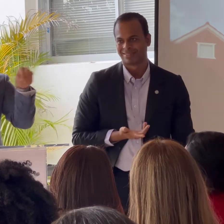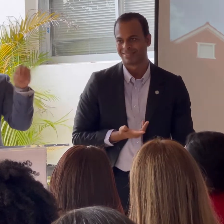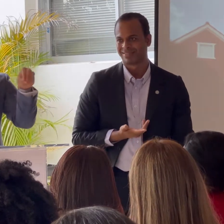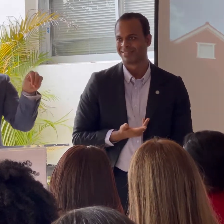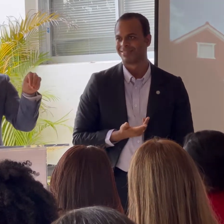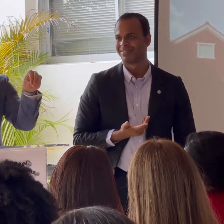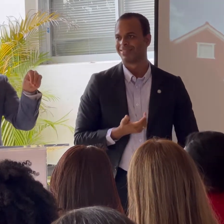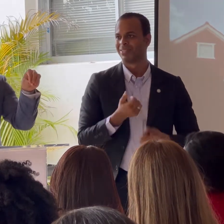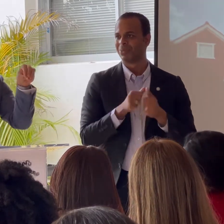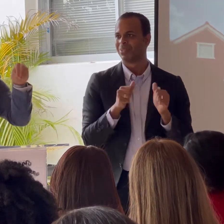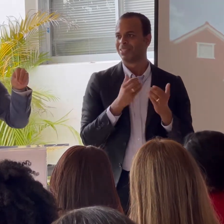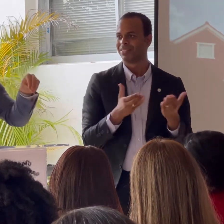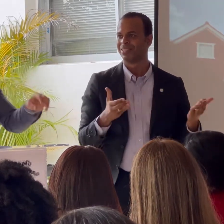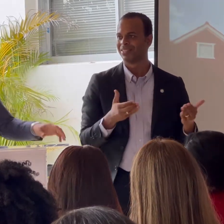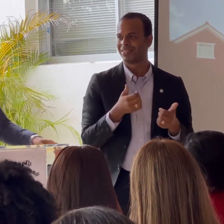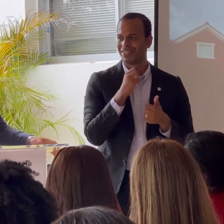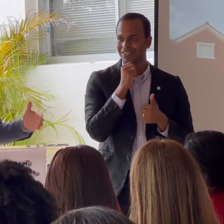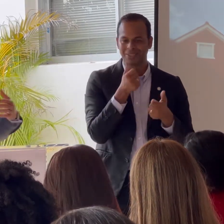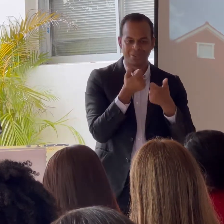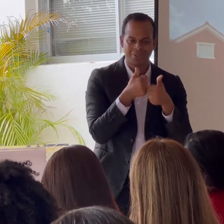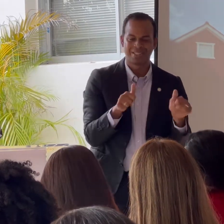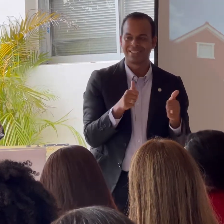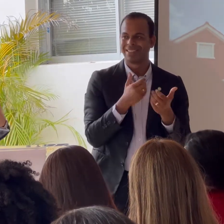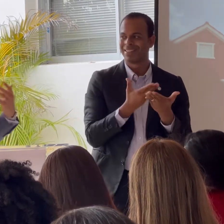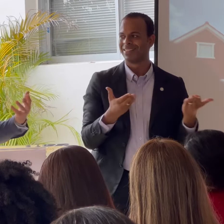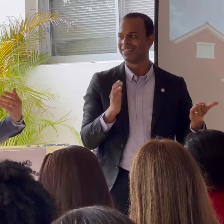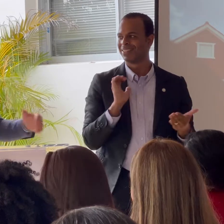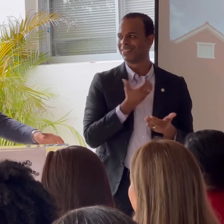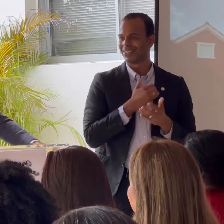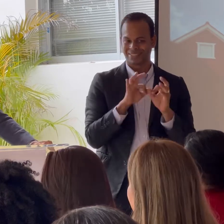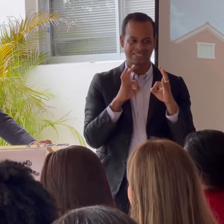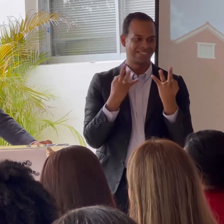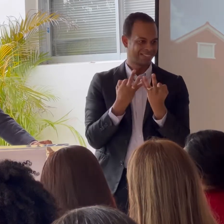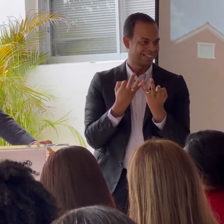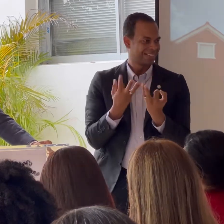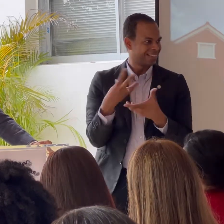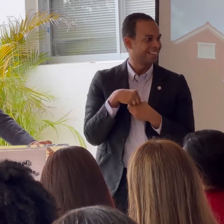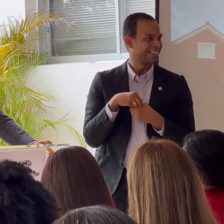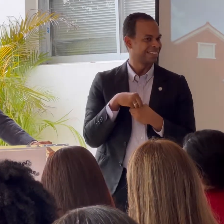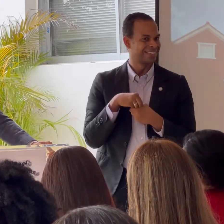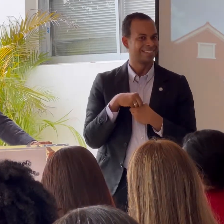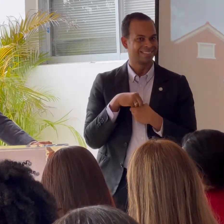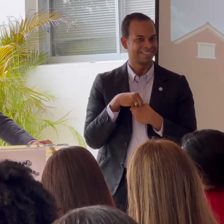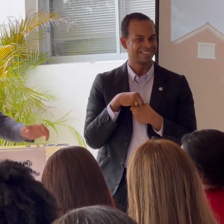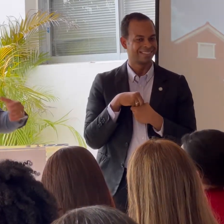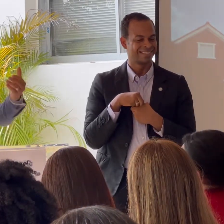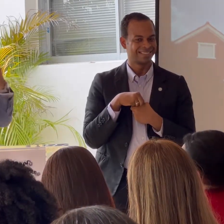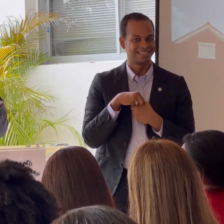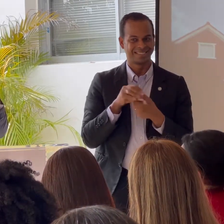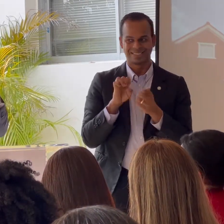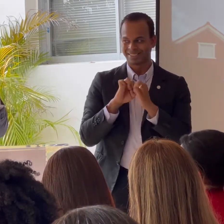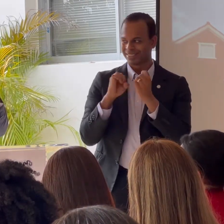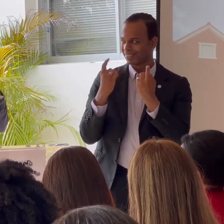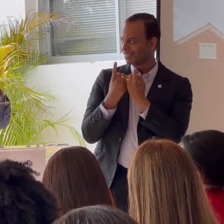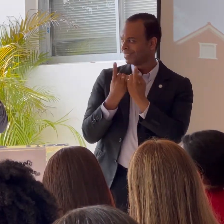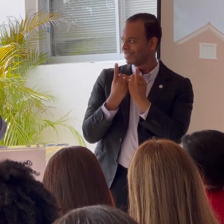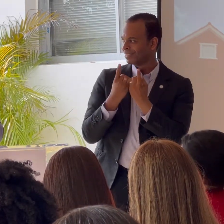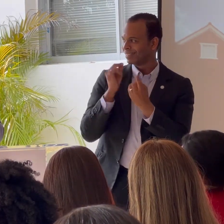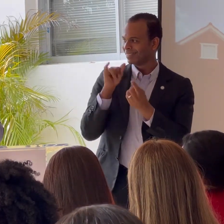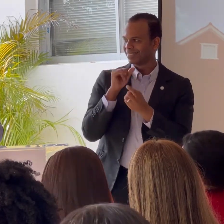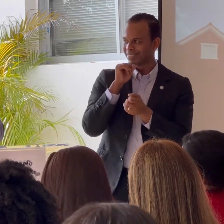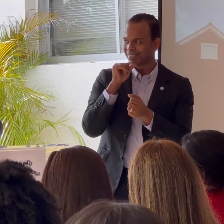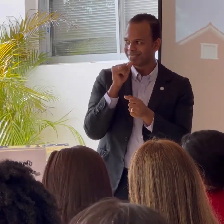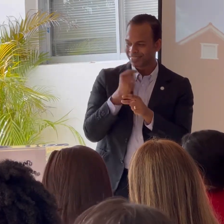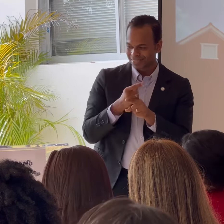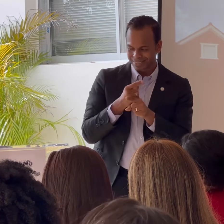un cualquier cosa. Y no es cualquier cosa, es nuestra familia, es parte de nosotros. Así es que la sociedad ha sido